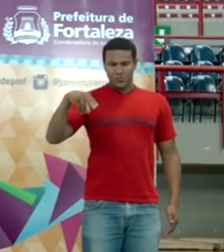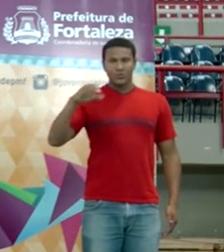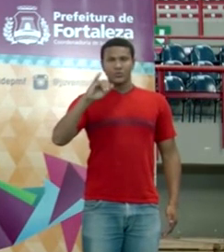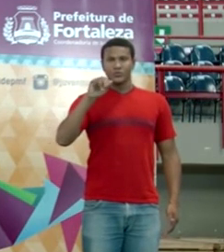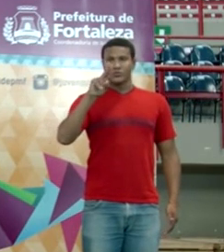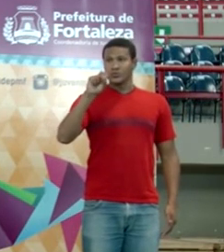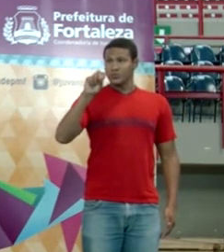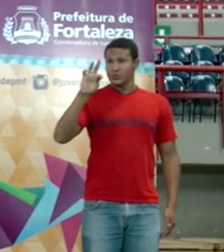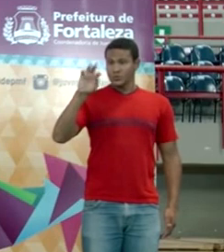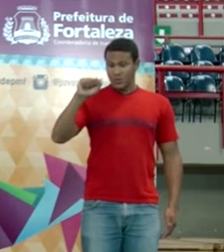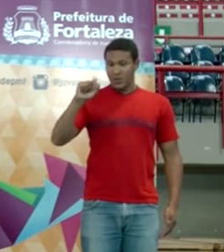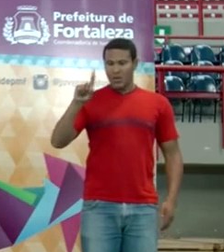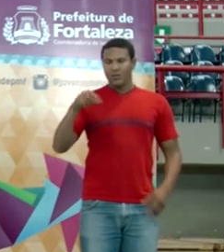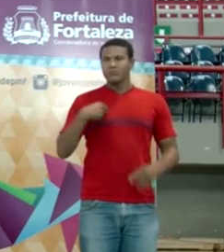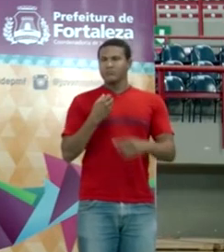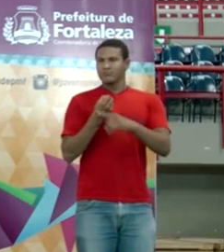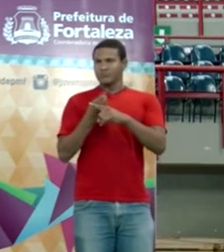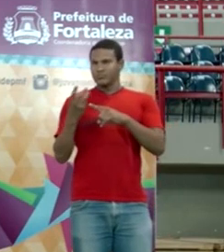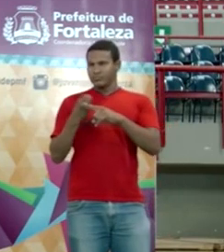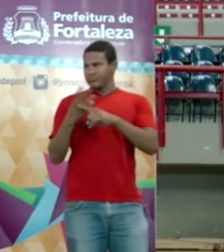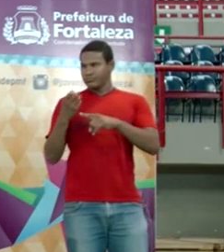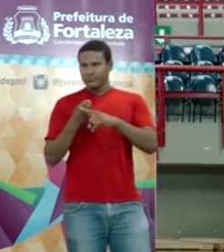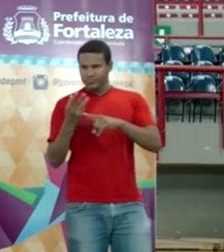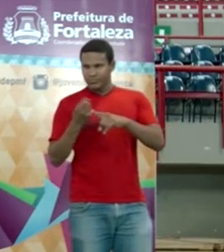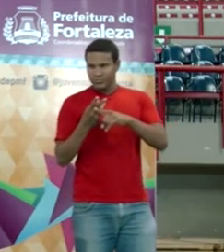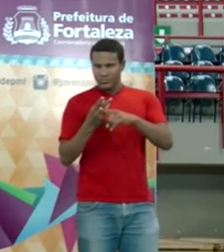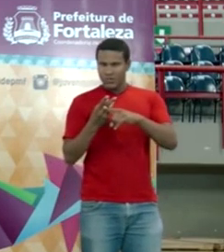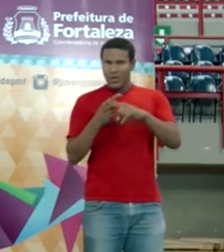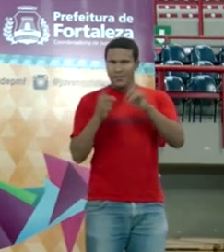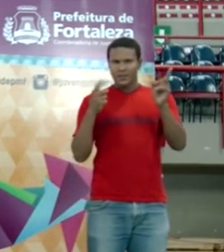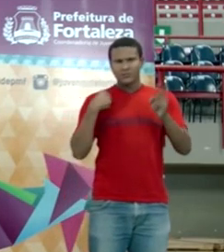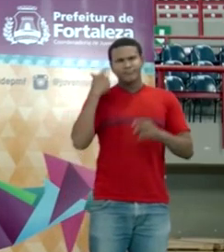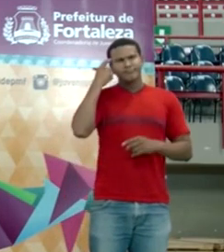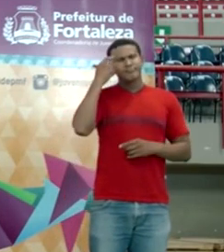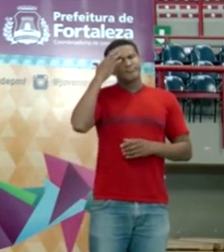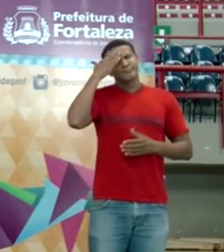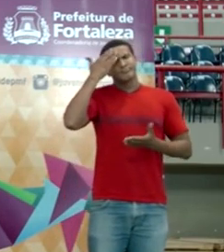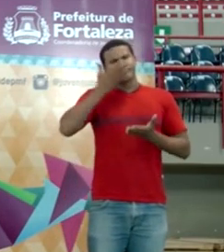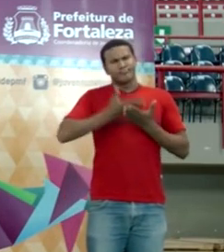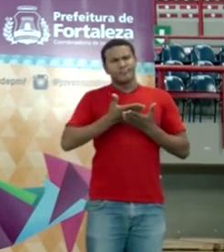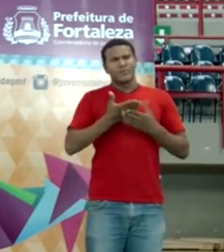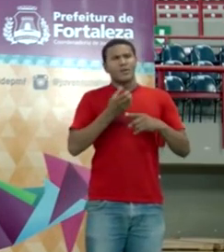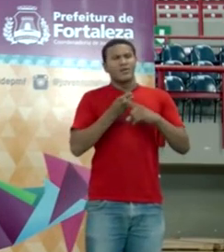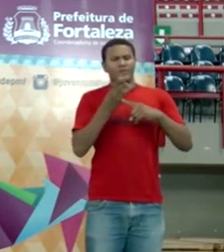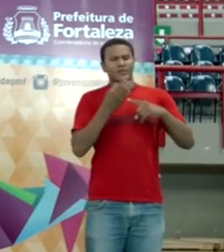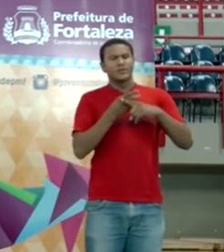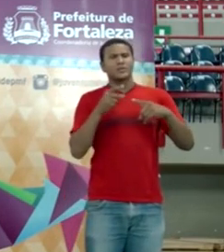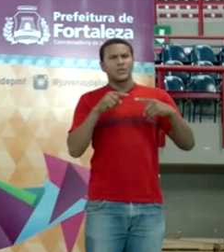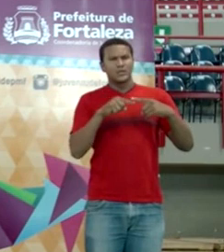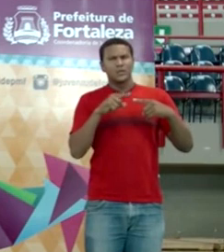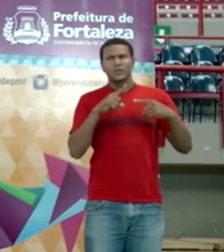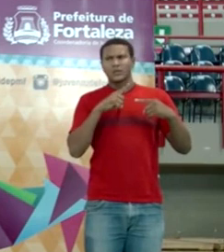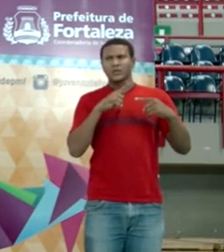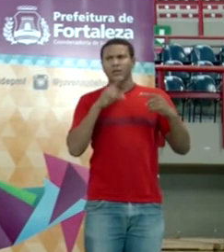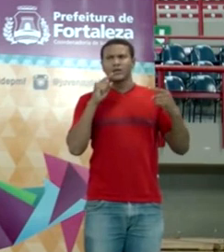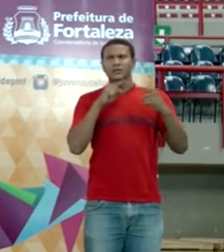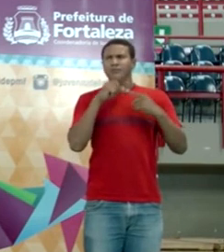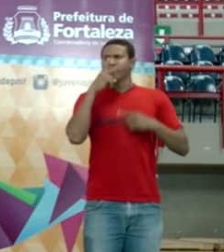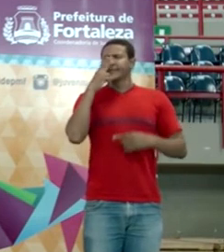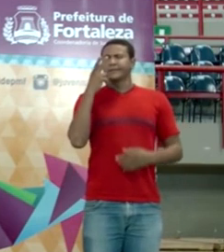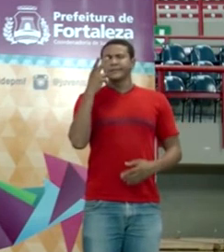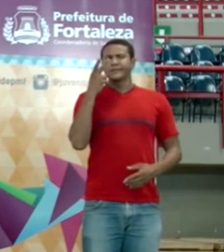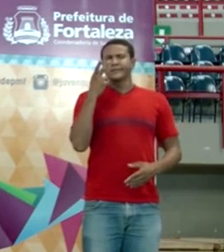Física, mas eu acredito que a física para o Enem tem uma perspectiva bem